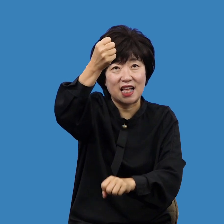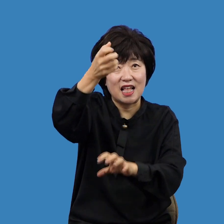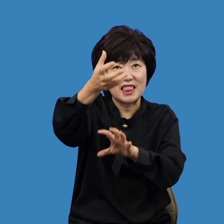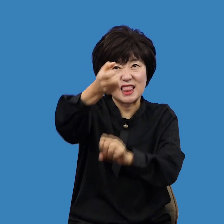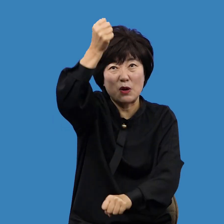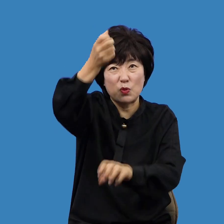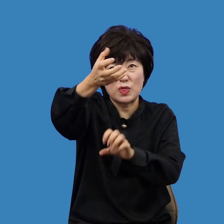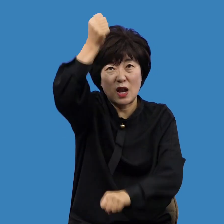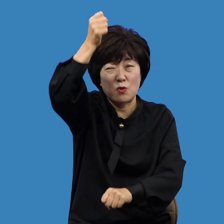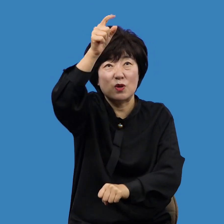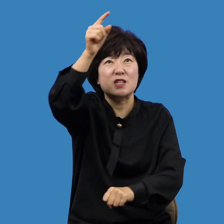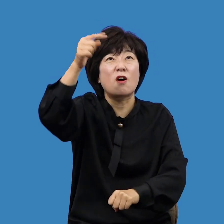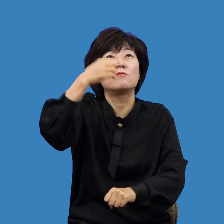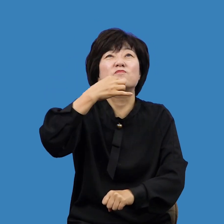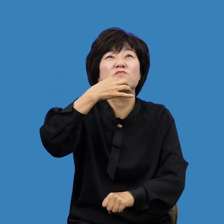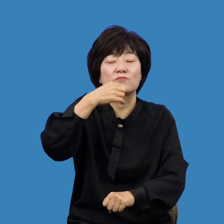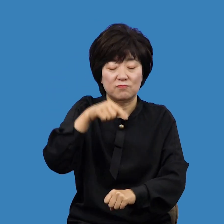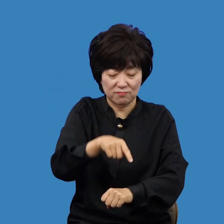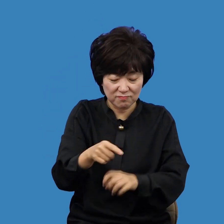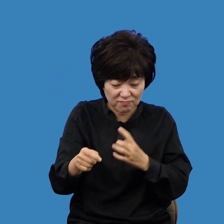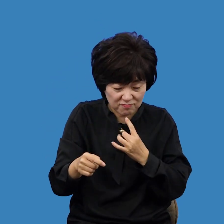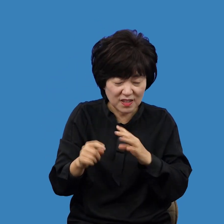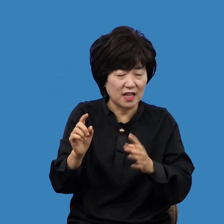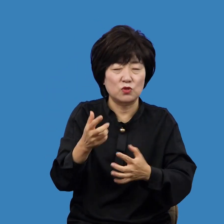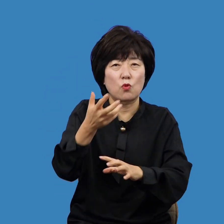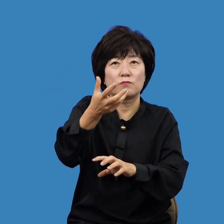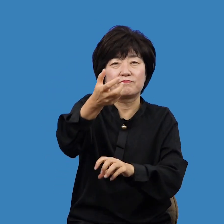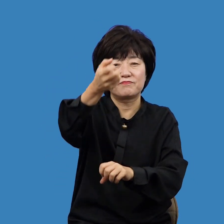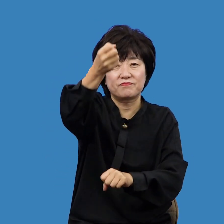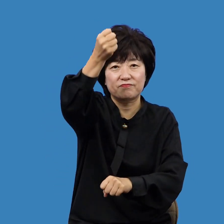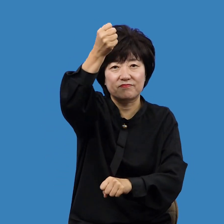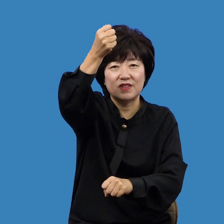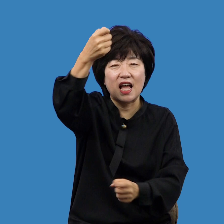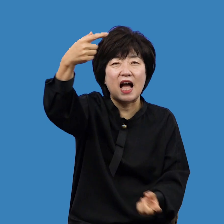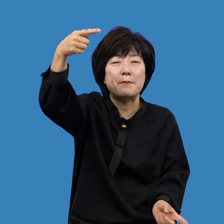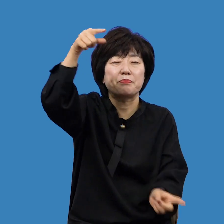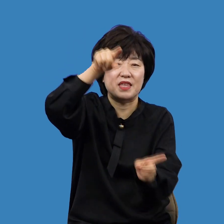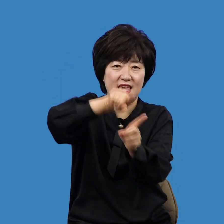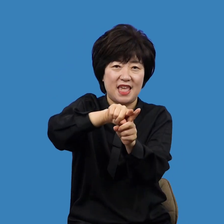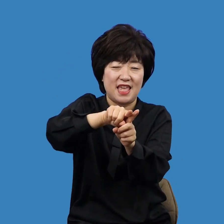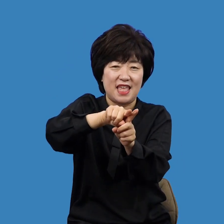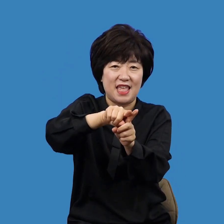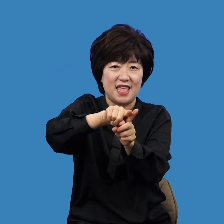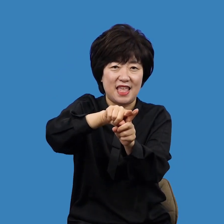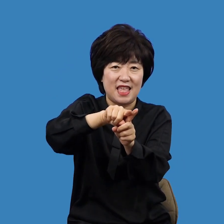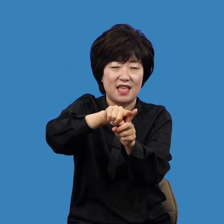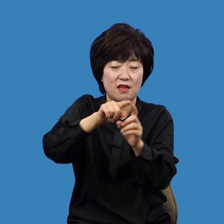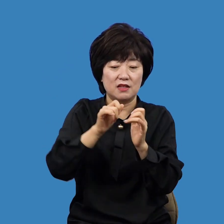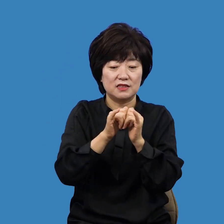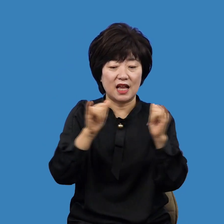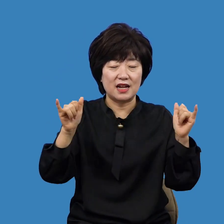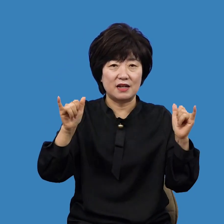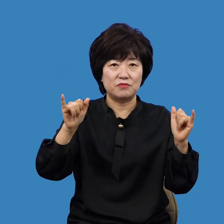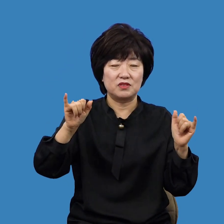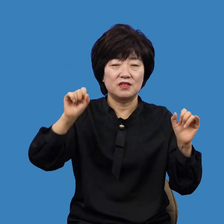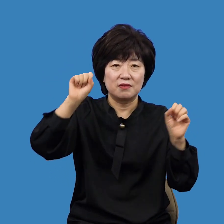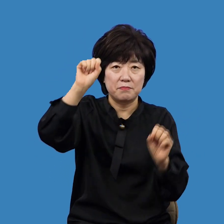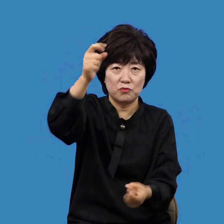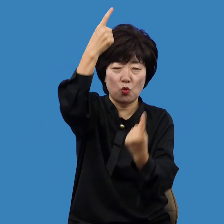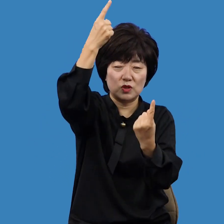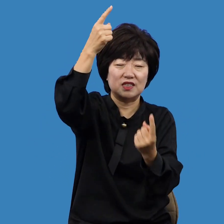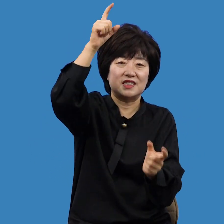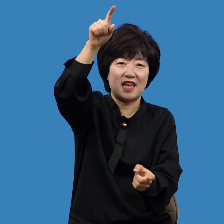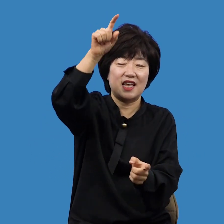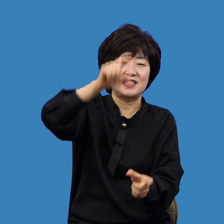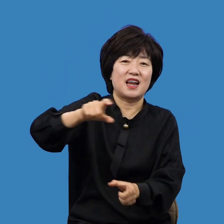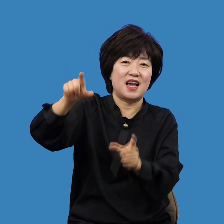아닙니다. 우리가 추구할 때는 보이는 세계와 보이지 않는 세계를 함께 추구해 가야 돼요. 왜냐하면 사람은 두세 개 동시에 속해 있기 때문에